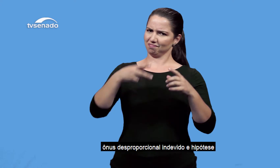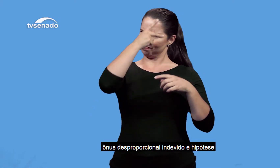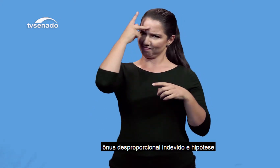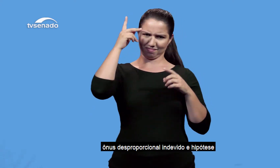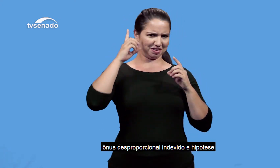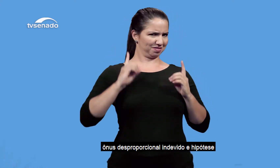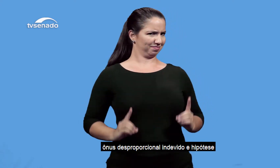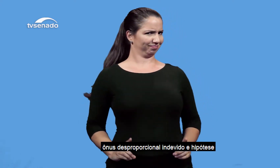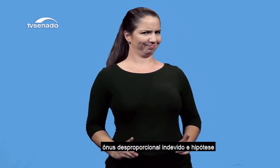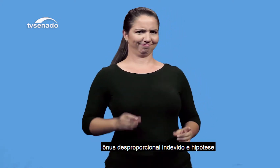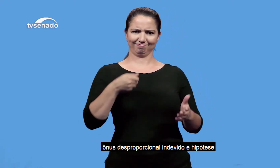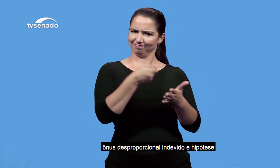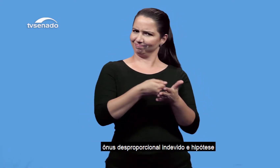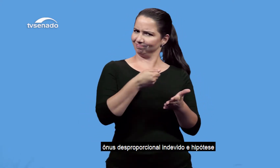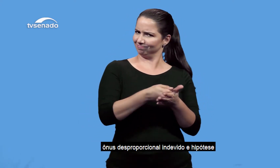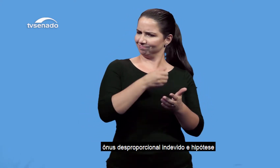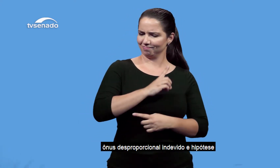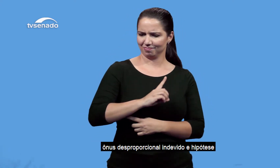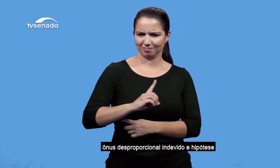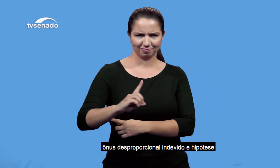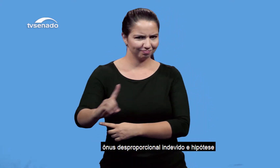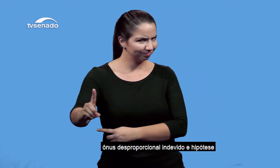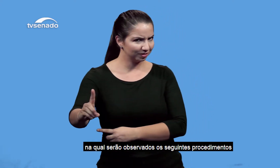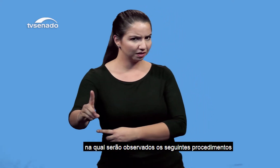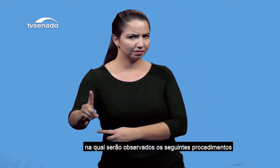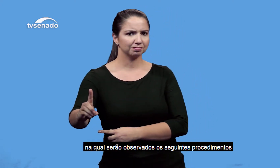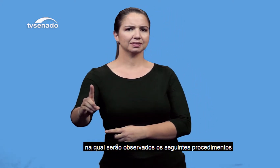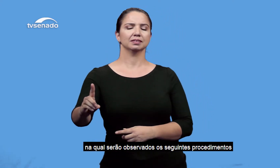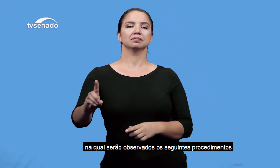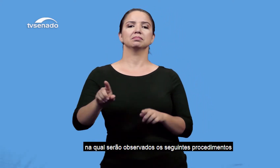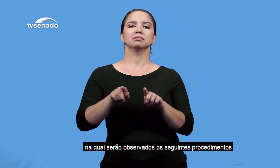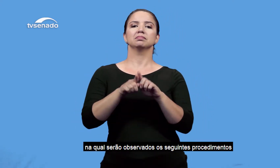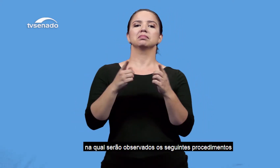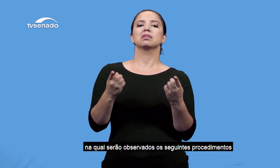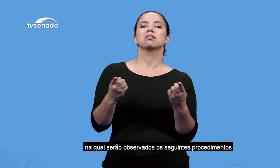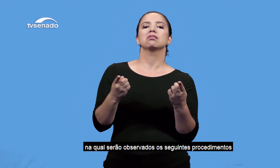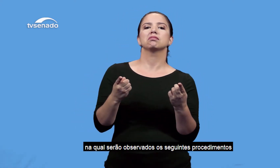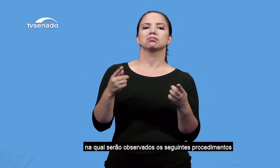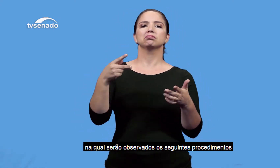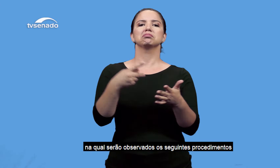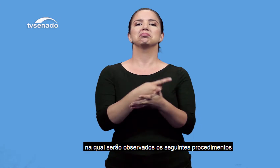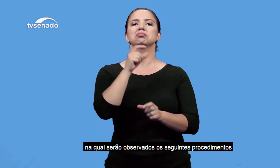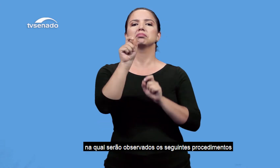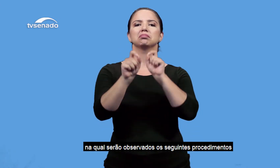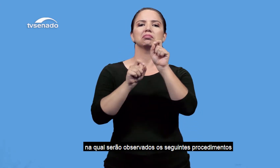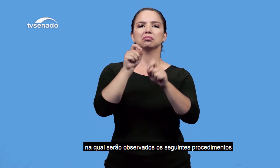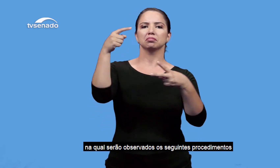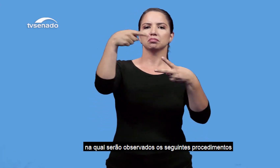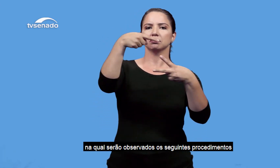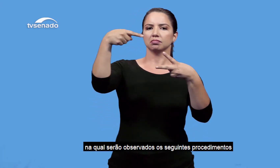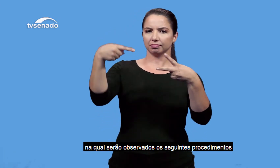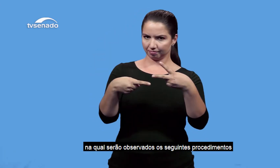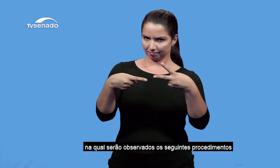desproporcional indevido e hipótese na qual serão observados os seguintes procedimentos